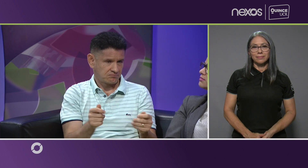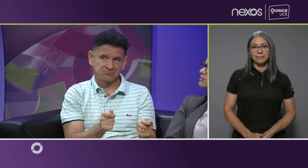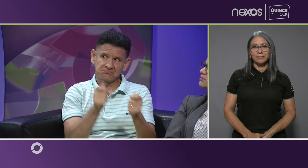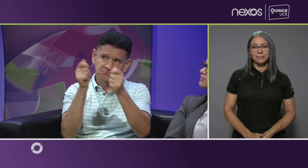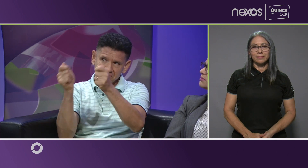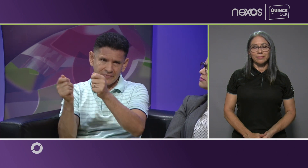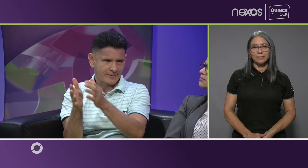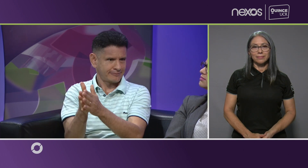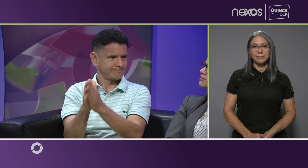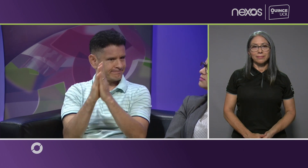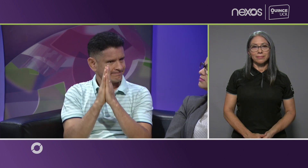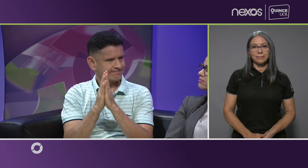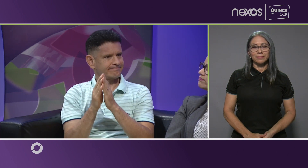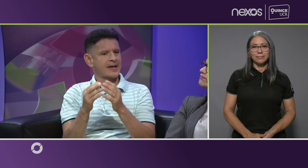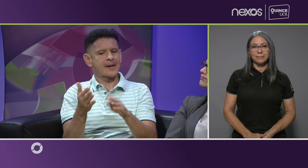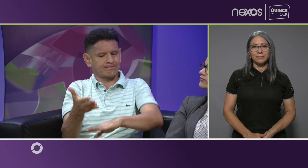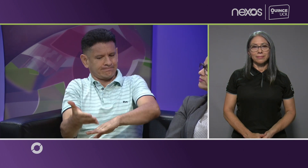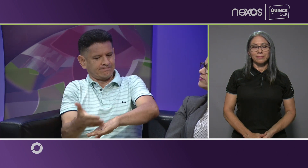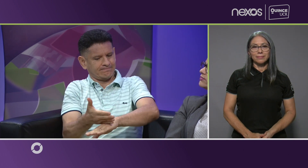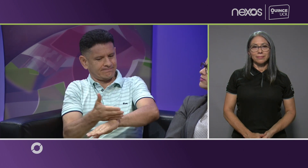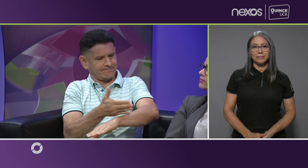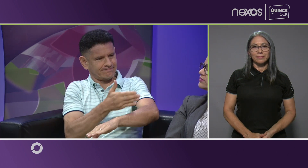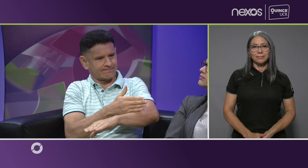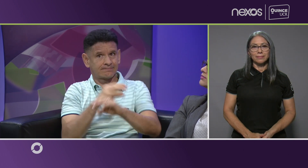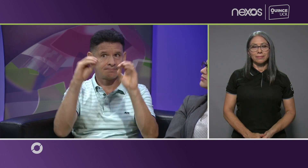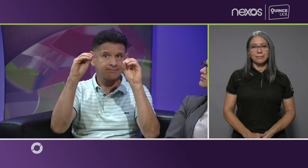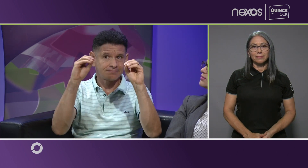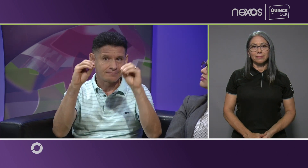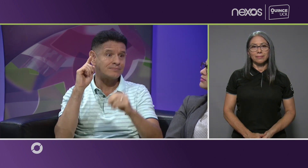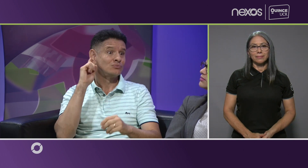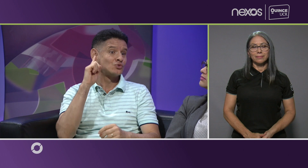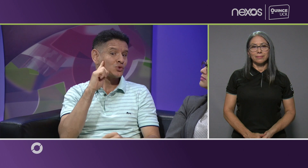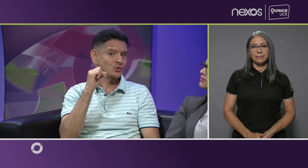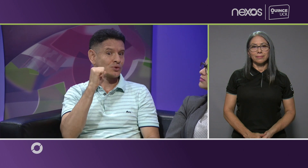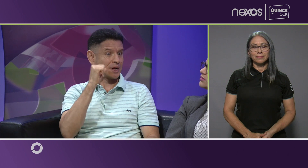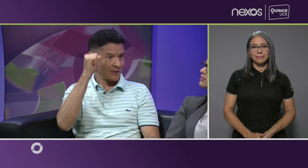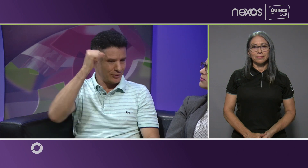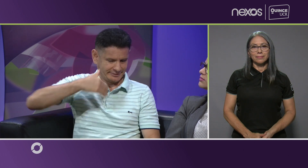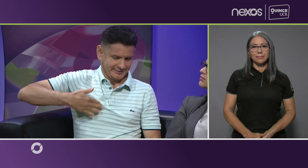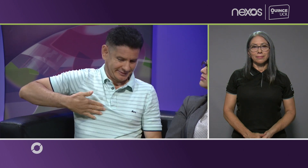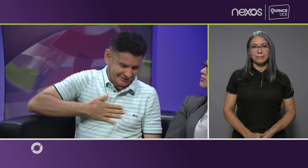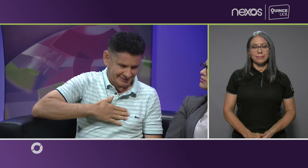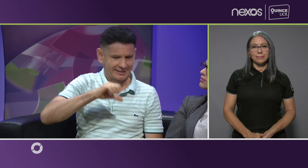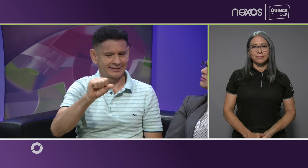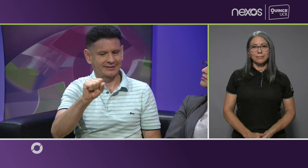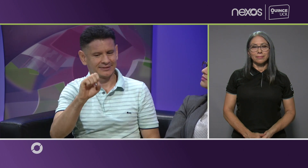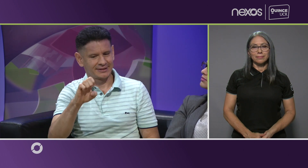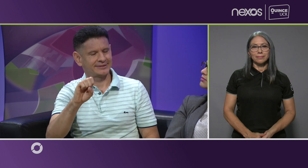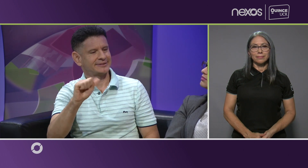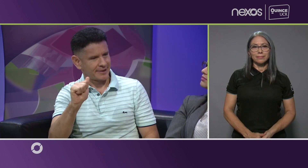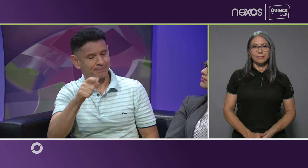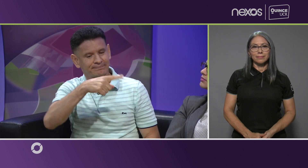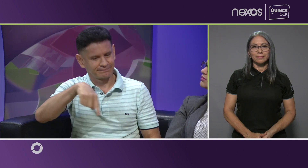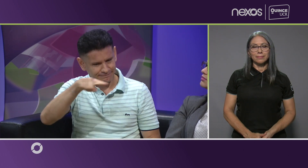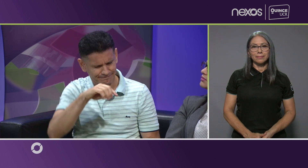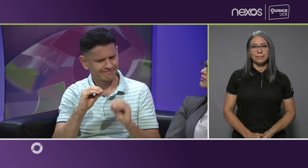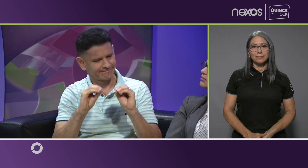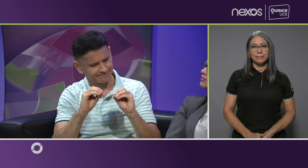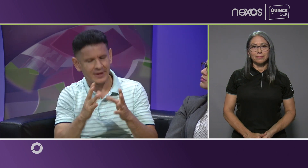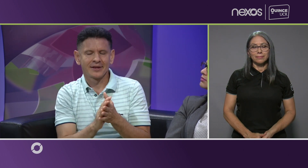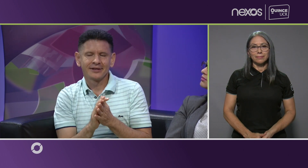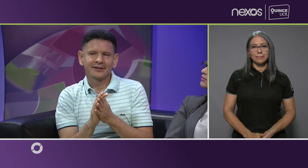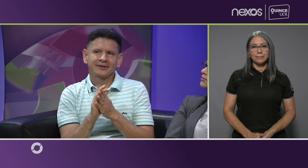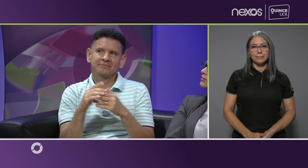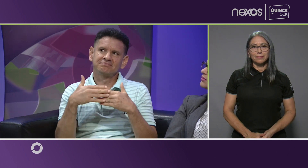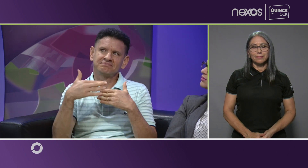Ellos establecieron una carta y la presentaron solicitando que se brinde realmente progreso al proceso educativo